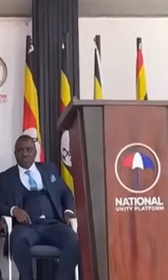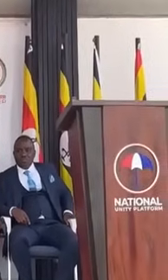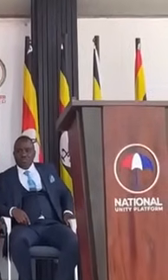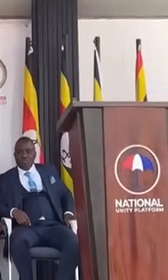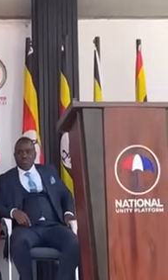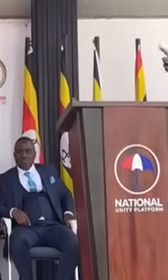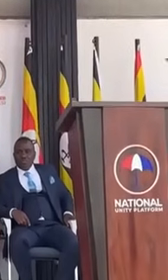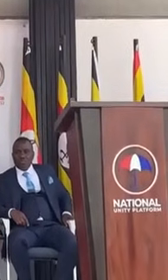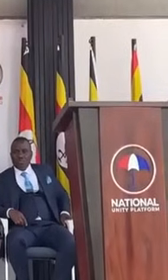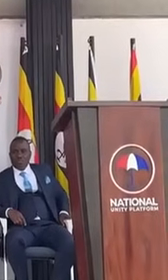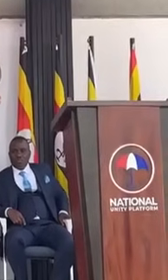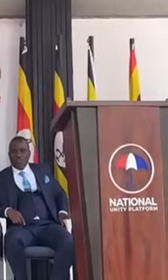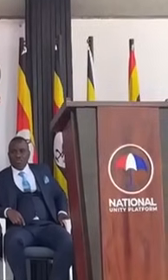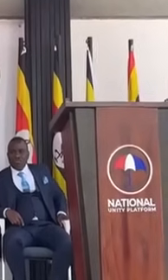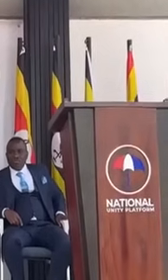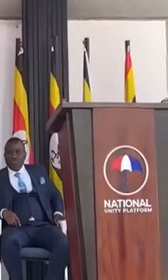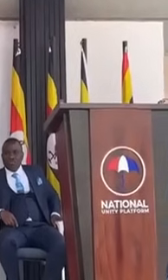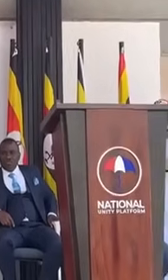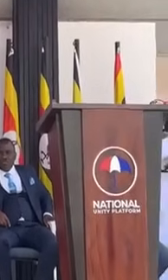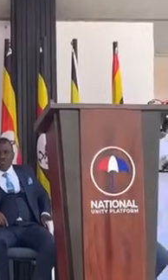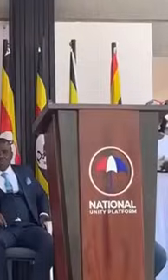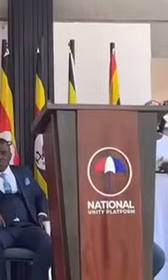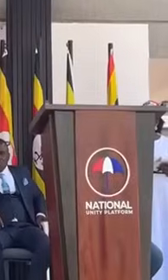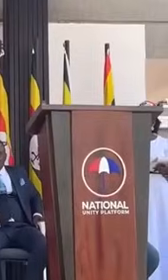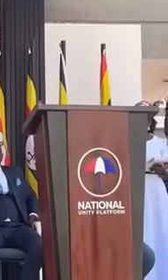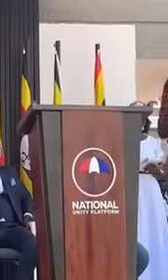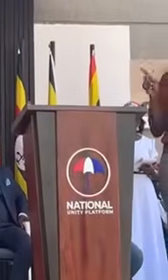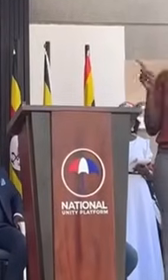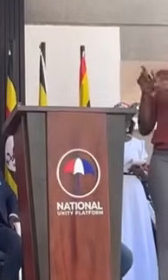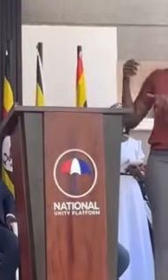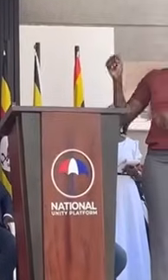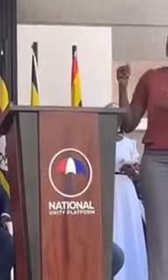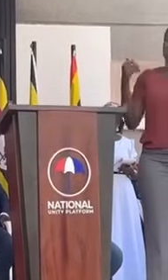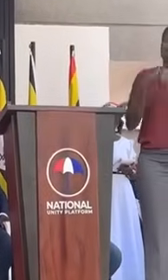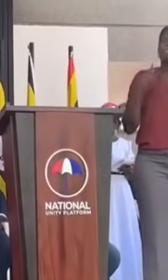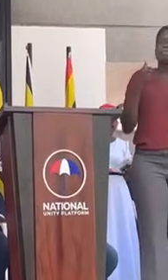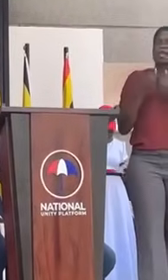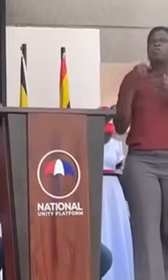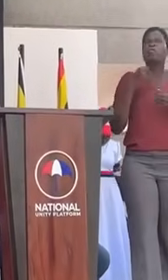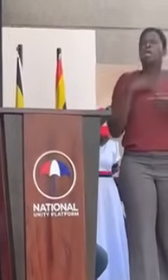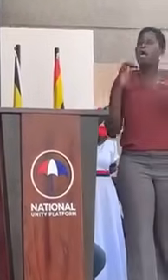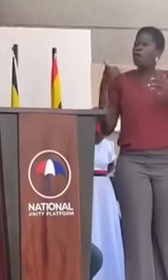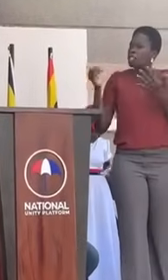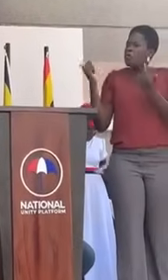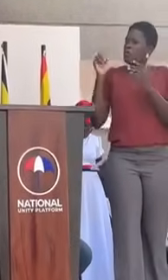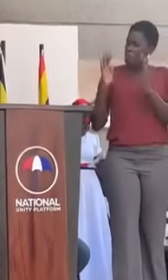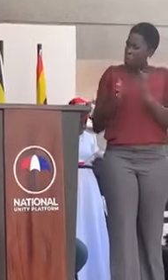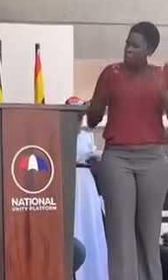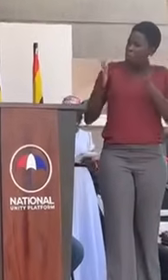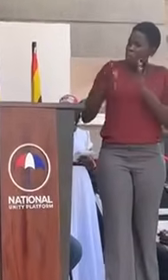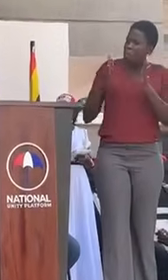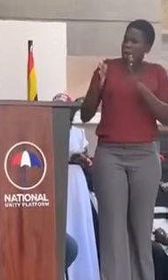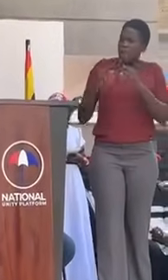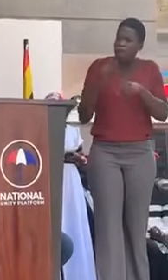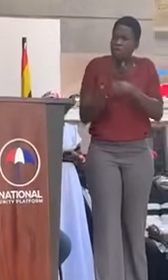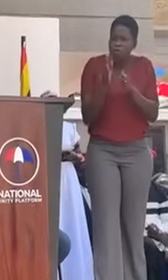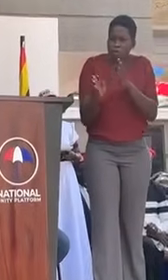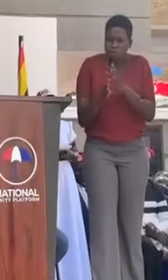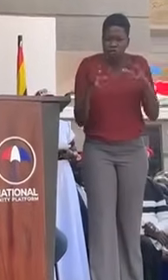bonna bwe buvunaanyizibwa era babadde bandaga nga bwe beetegeka okulaba nti ebibinja byonna bikola